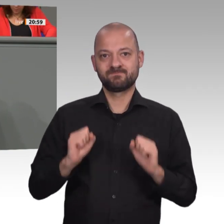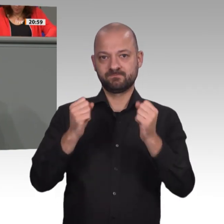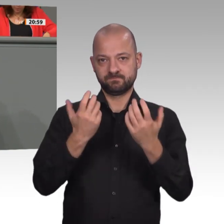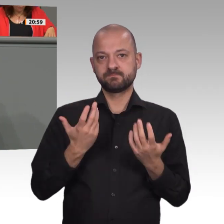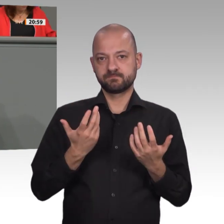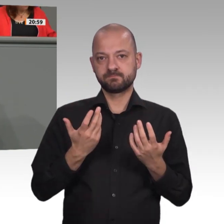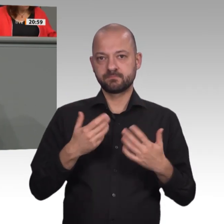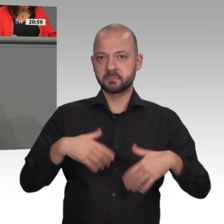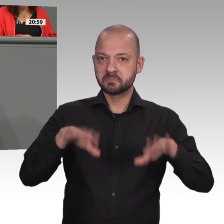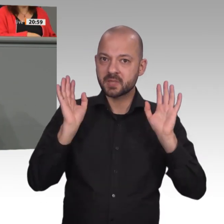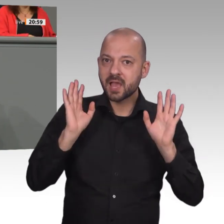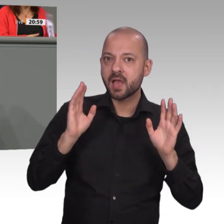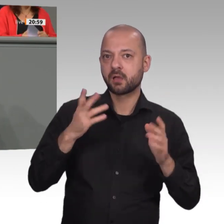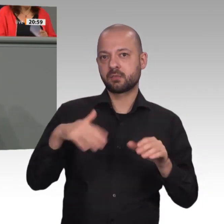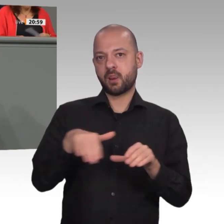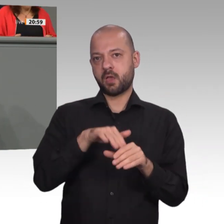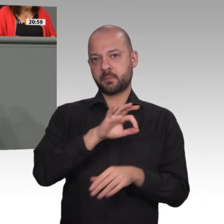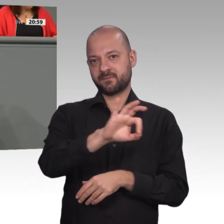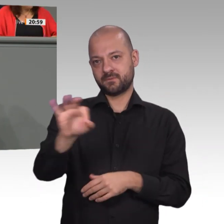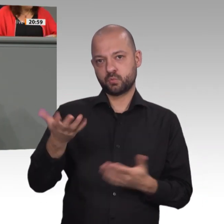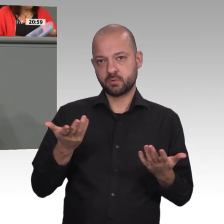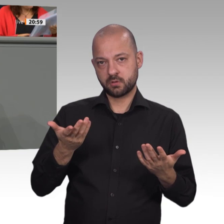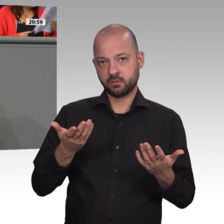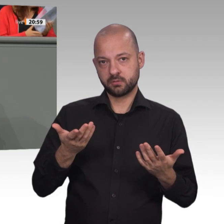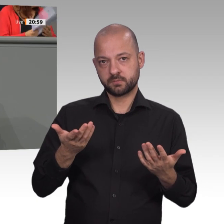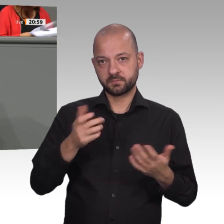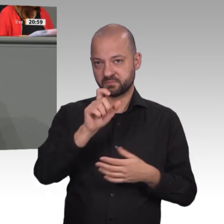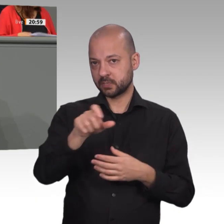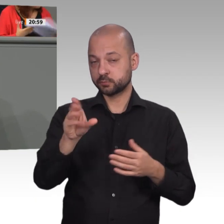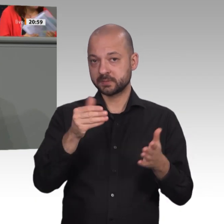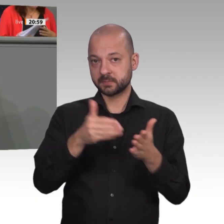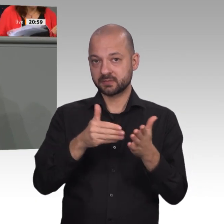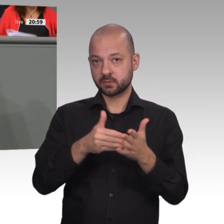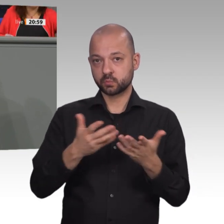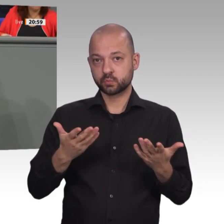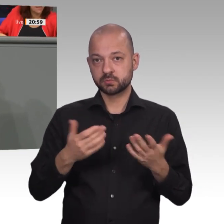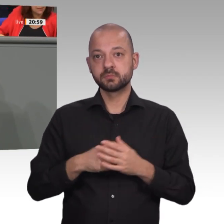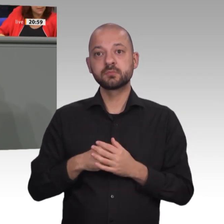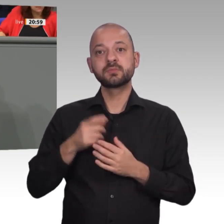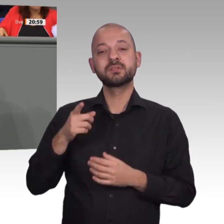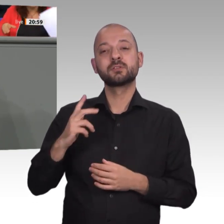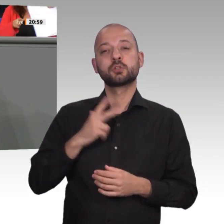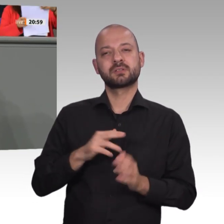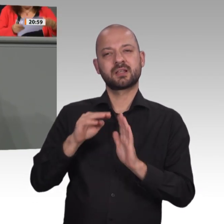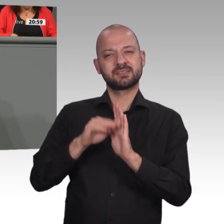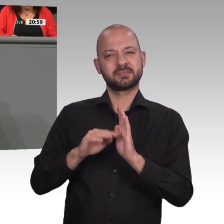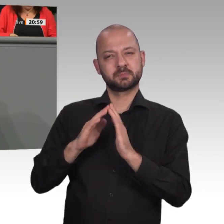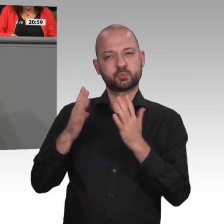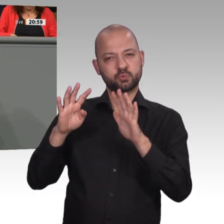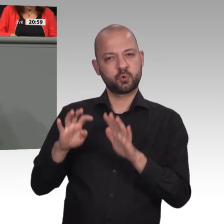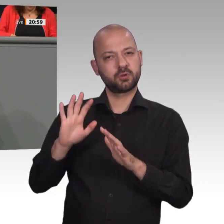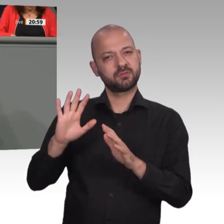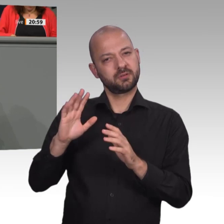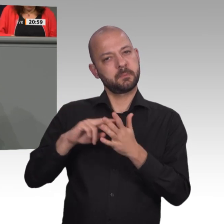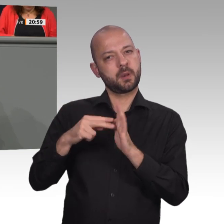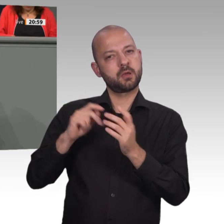der Anhörung am Montag haben mehrere Sachverständige diverse Umsetzungsprobleme benannt und ihnen auch Verbesserungsvorschläge